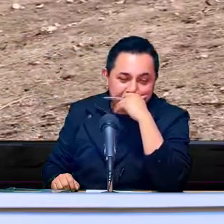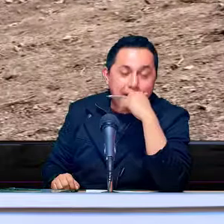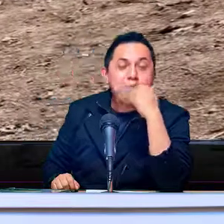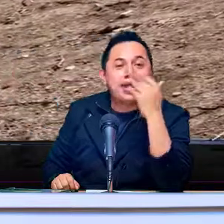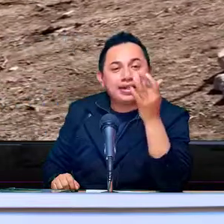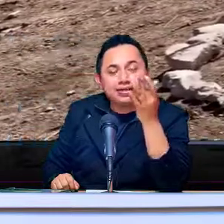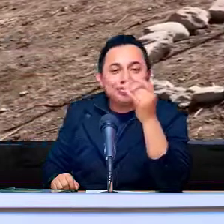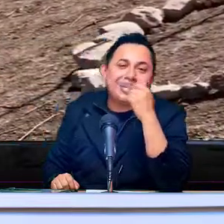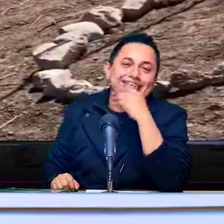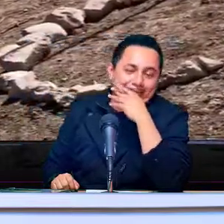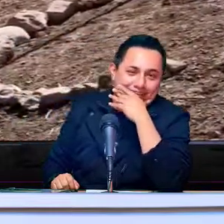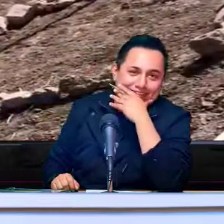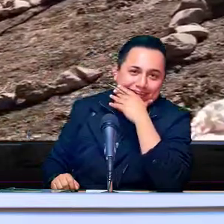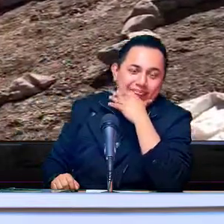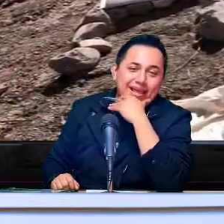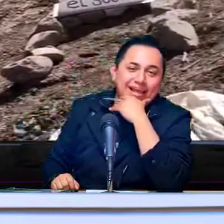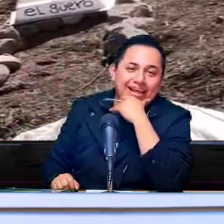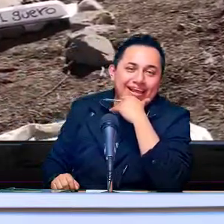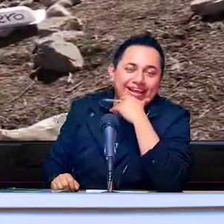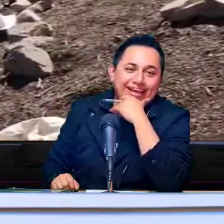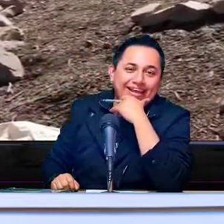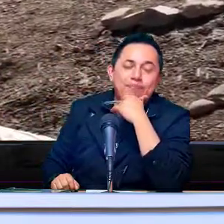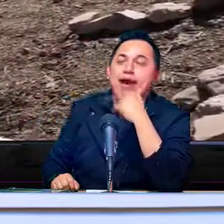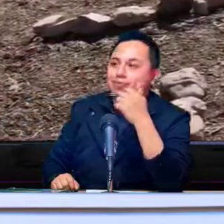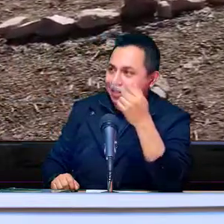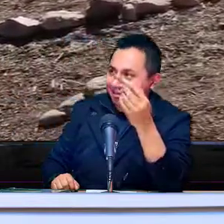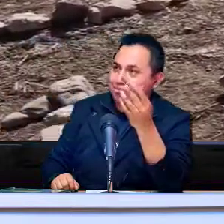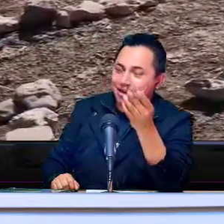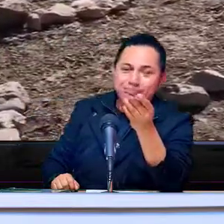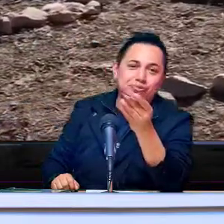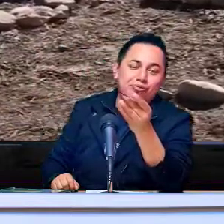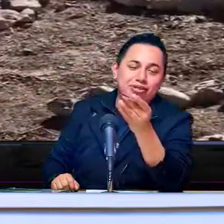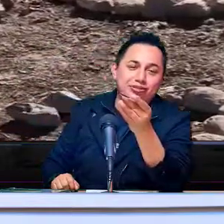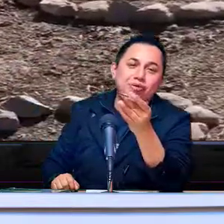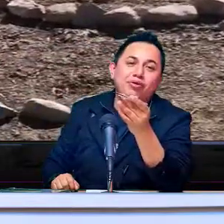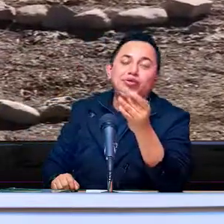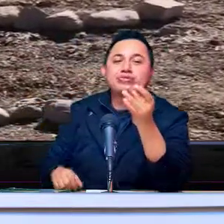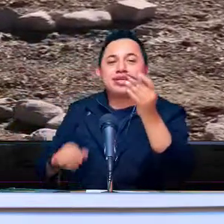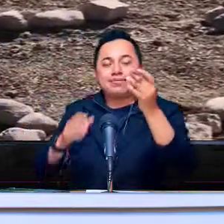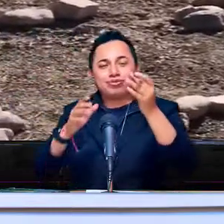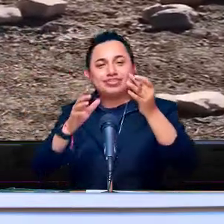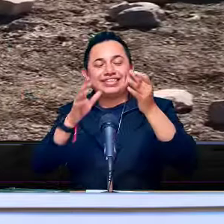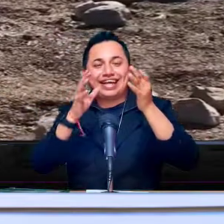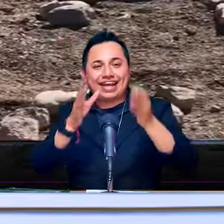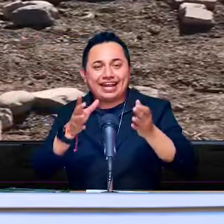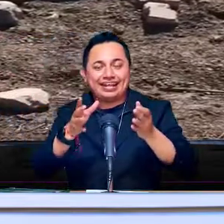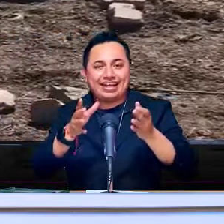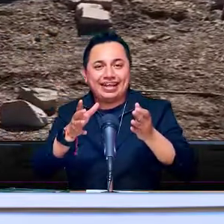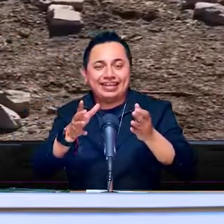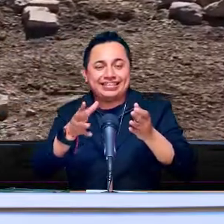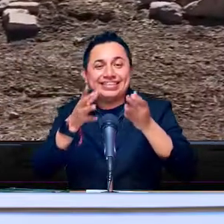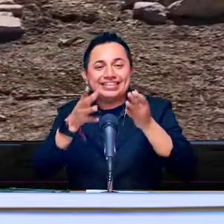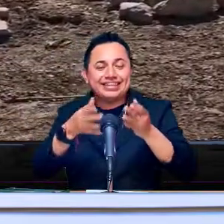perdimos la entrevista y vamos a retomar la por supuesto pero no nos queremos dejar sin